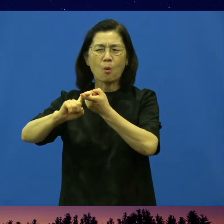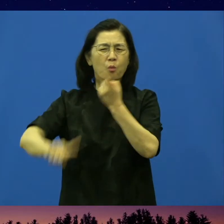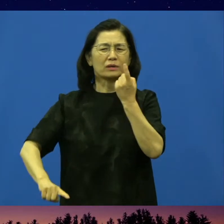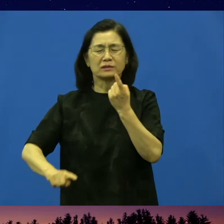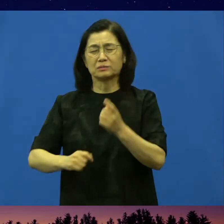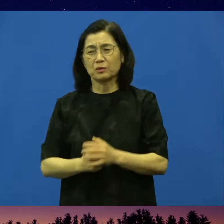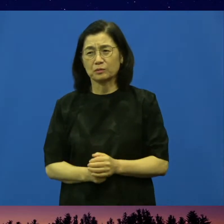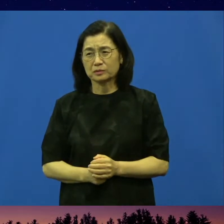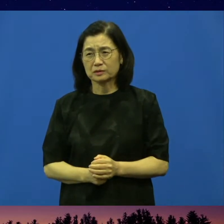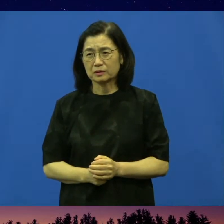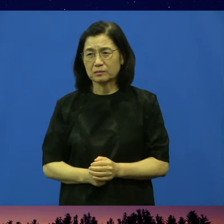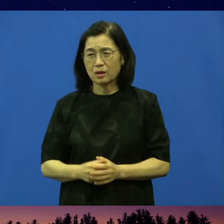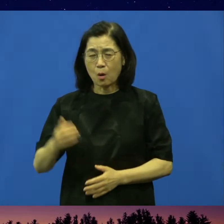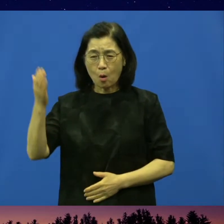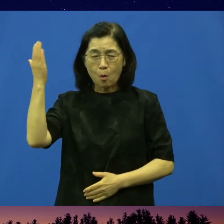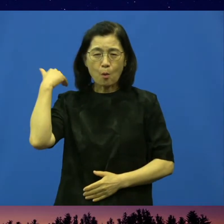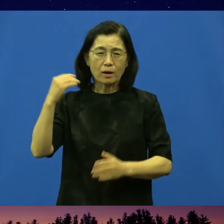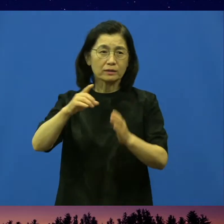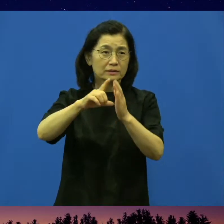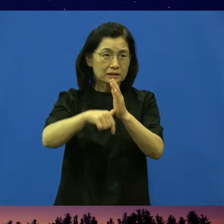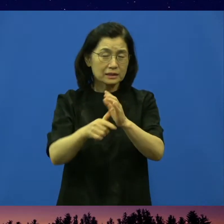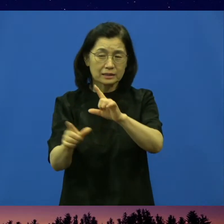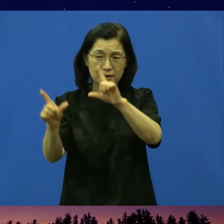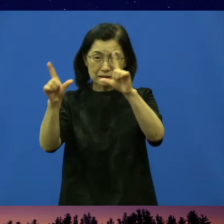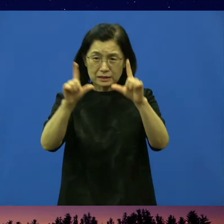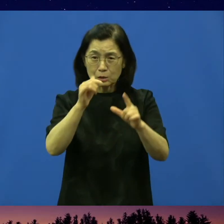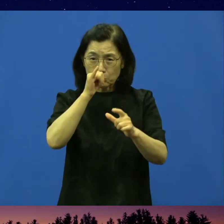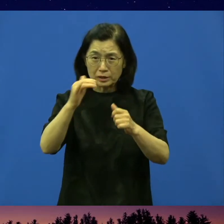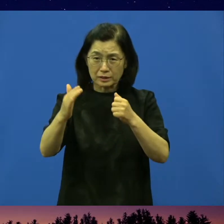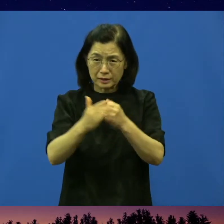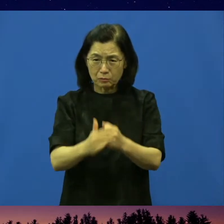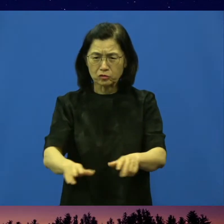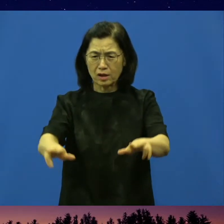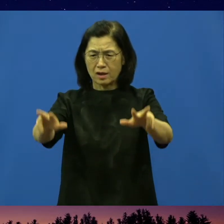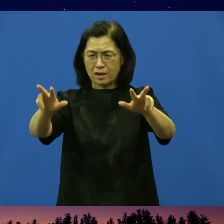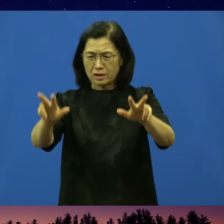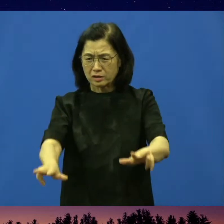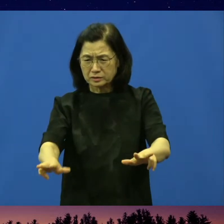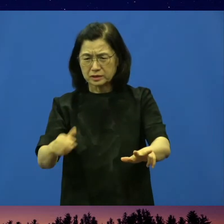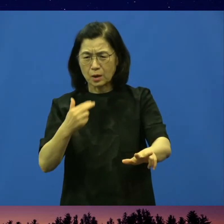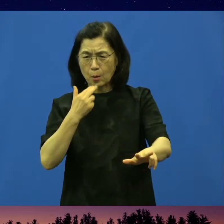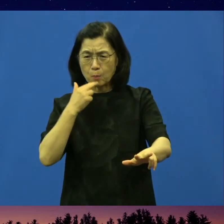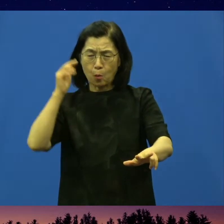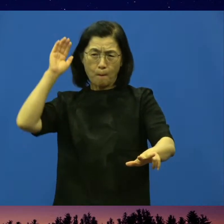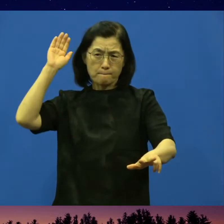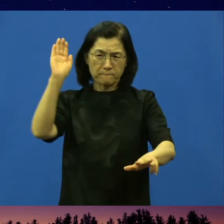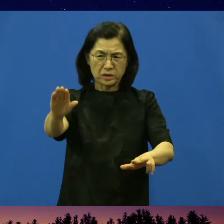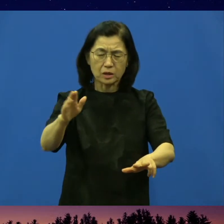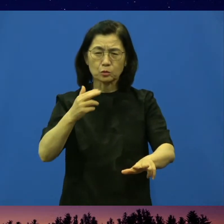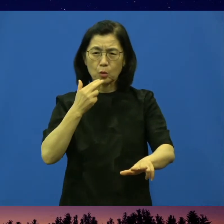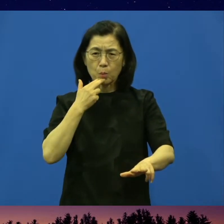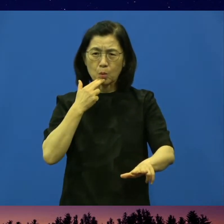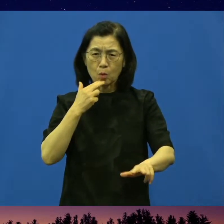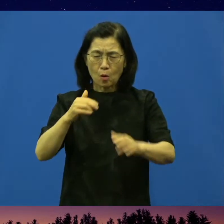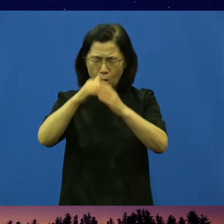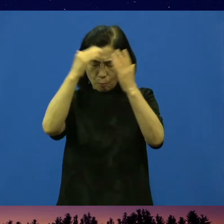과거라는 시간에 살고 있기 때문에 현재도 없고 미래도 없는 거죠. 그거는 시간이 딱 멈춰 있는 겁니다.